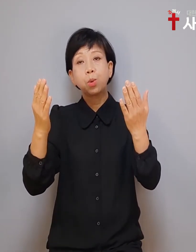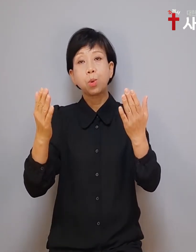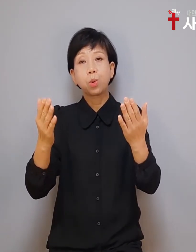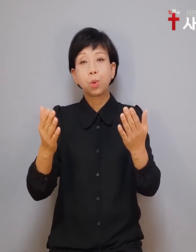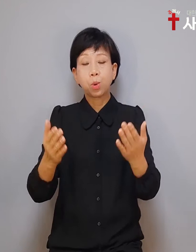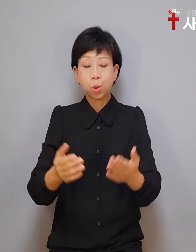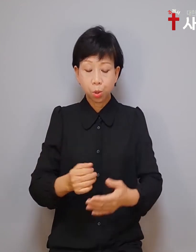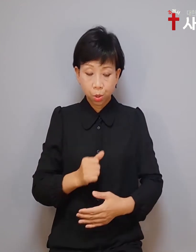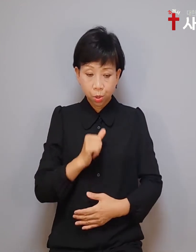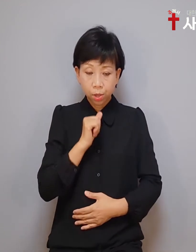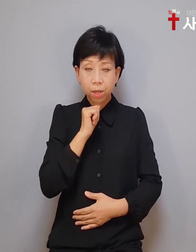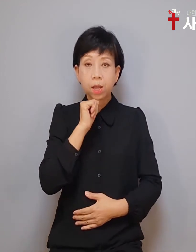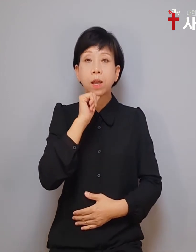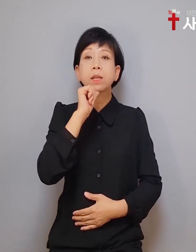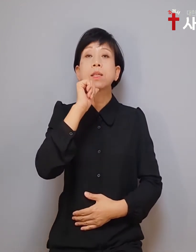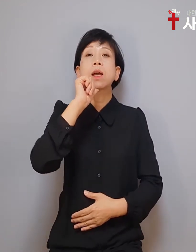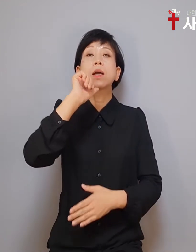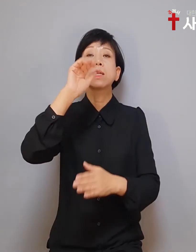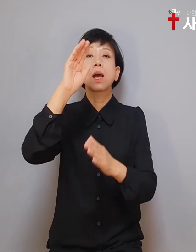주고